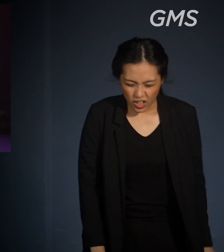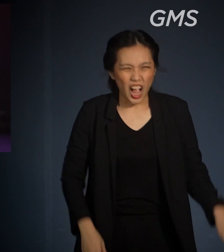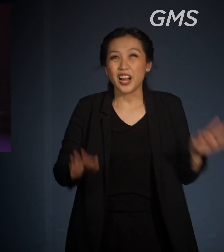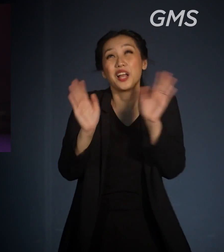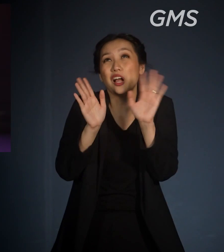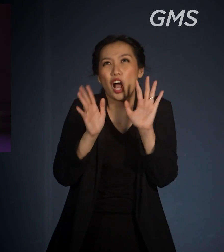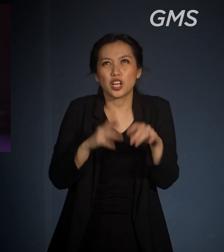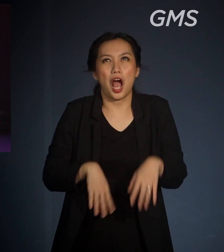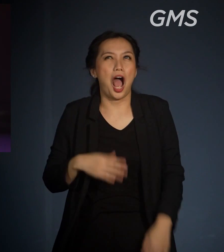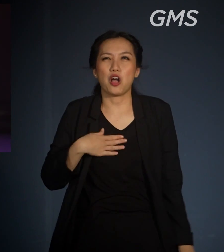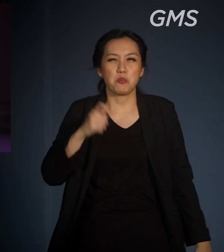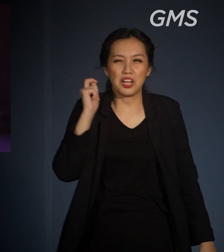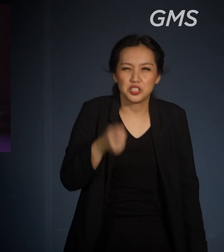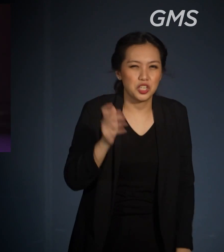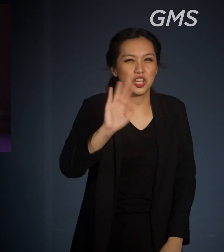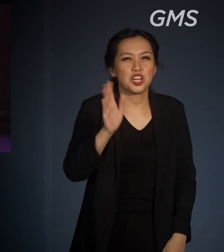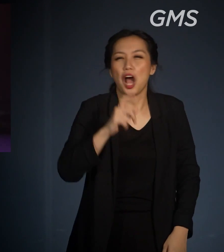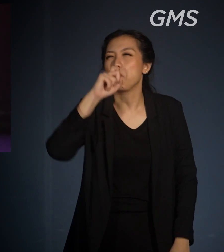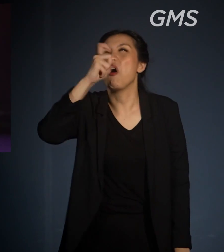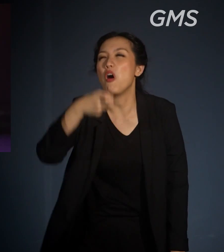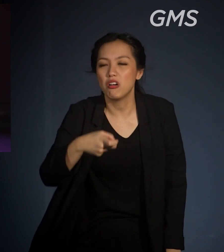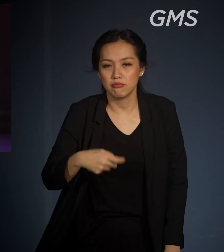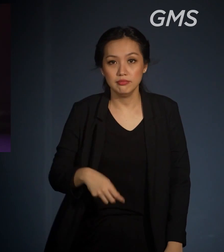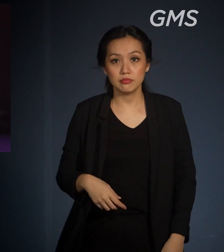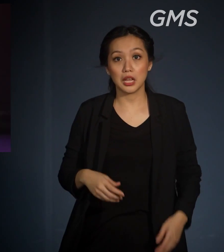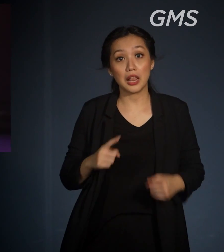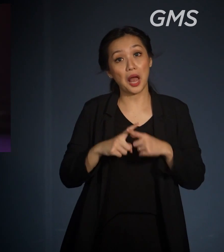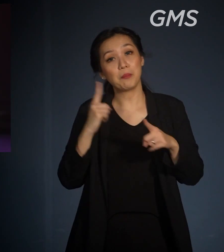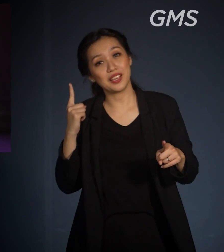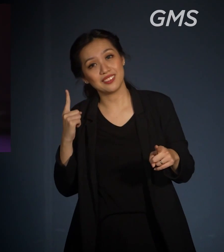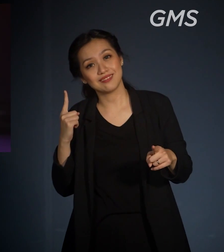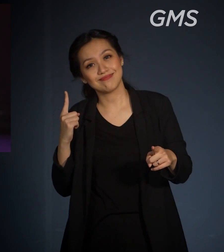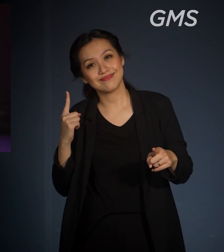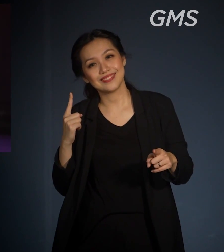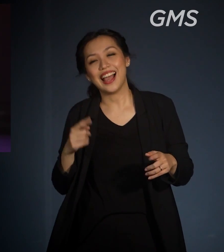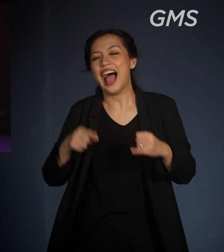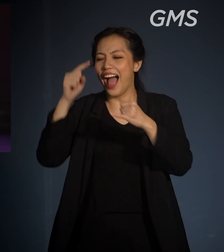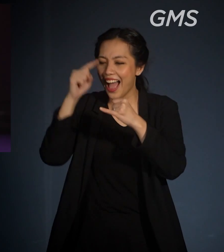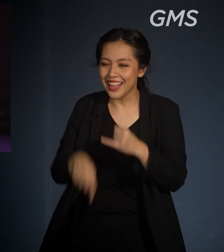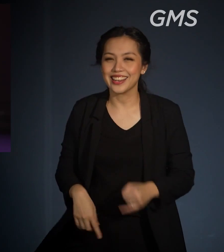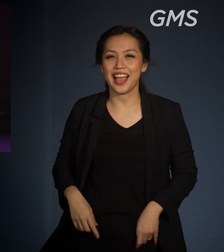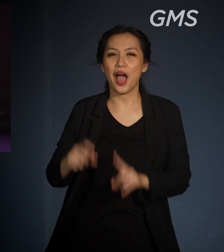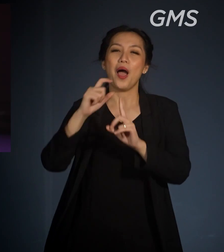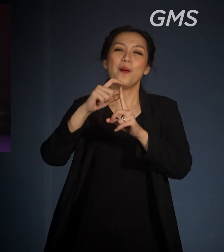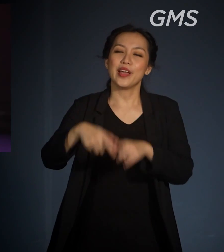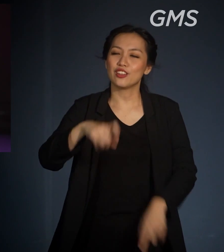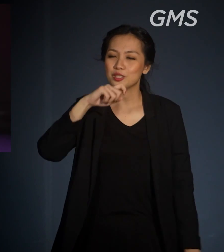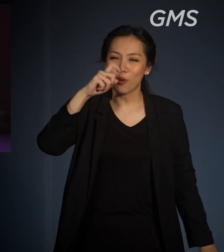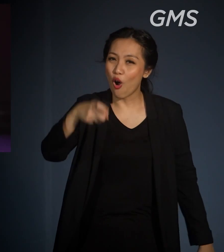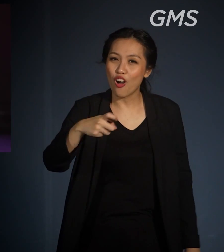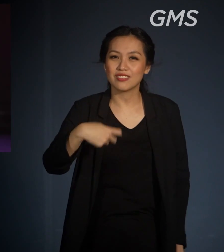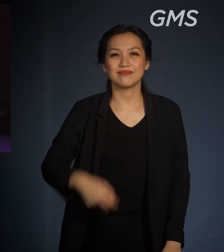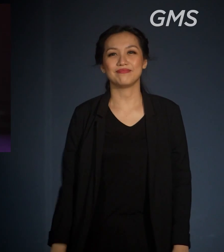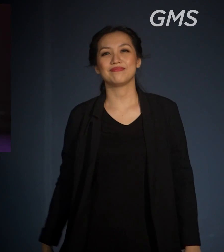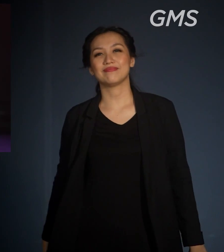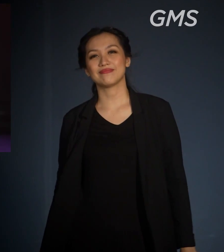Petrus. Yesus itu mengucapkan apa yang dia lihat. Dan kita tahu, ketika pencurahan Roh Kudus,